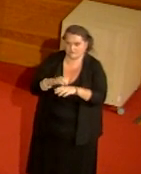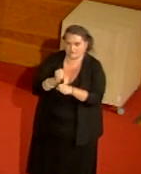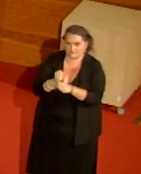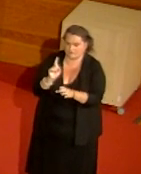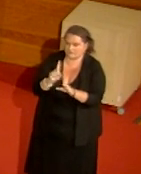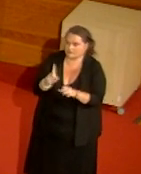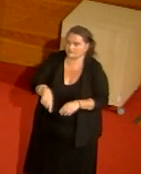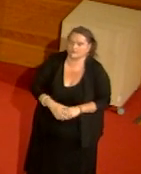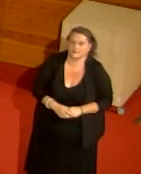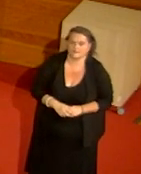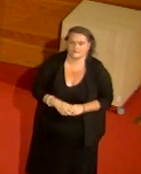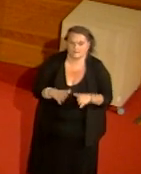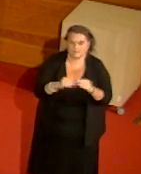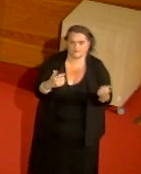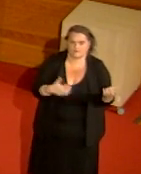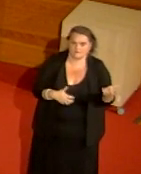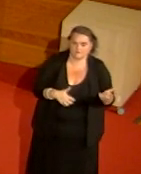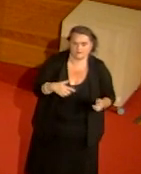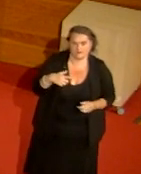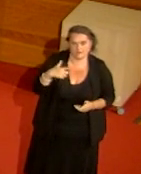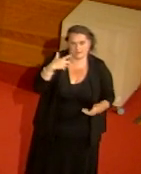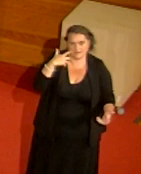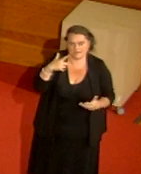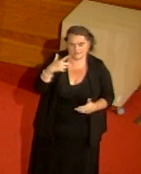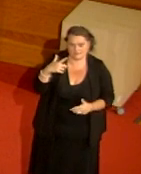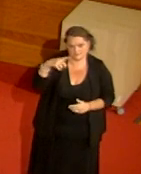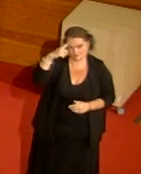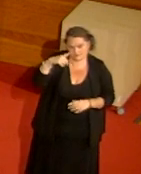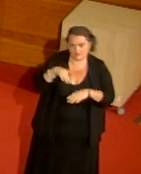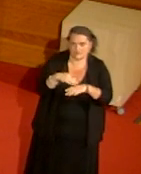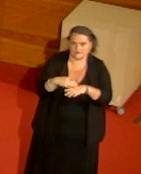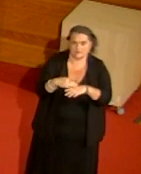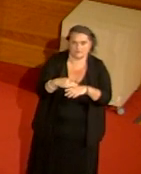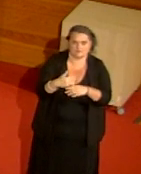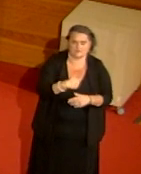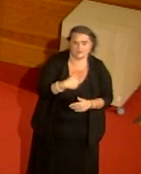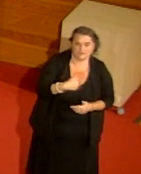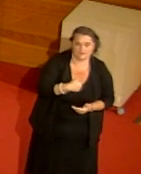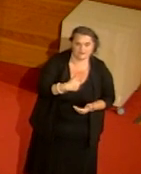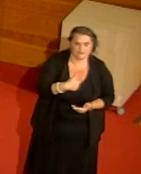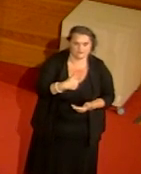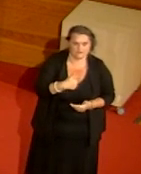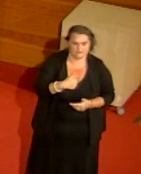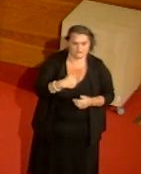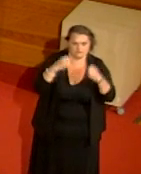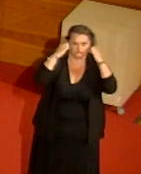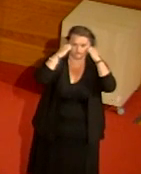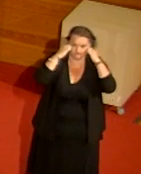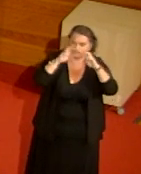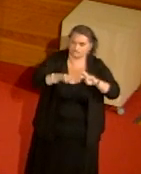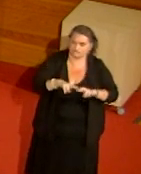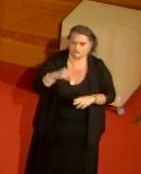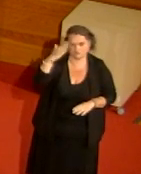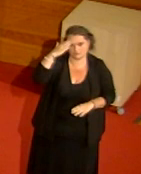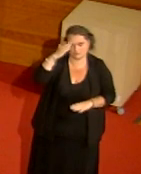sillo unitat arte kultura digital eta genero ikas irakasle titular I eta uned garte